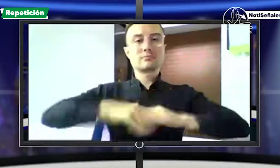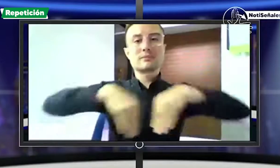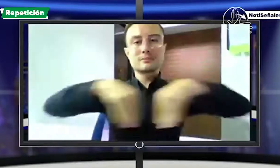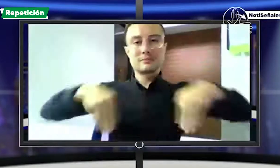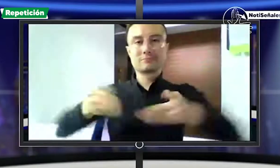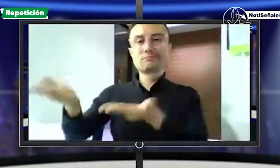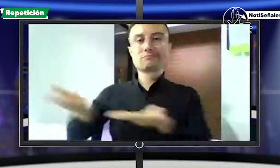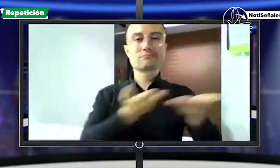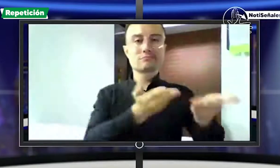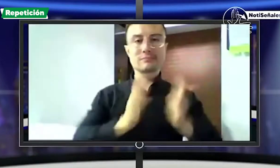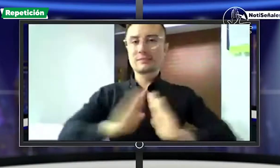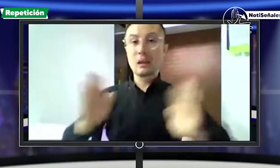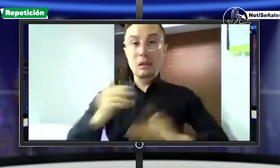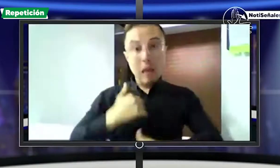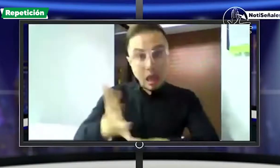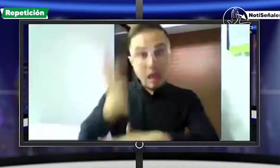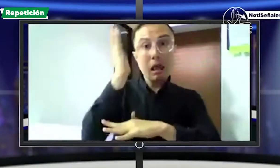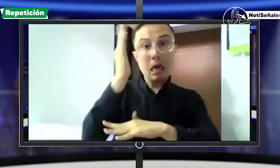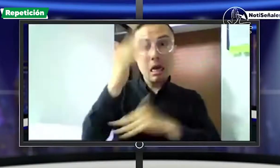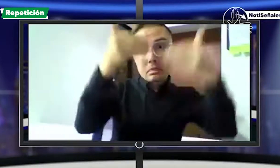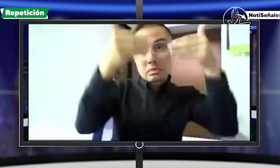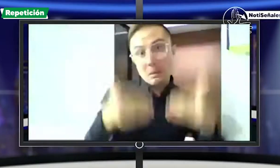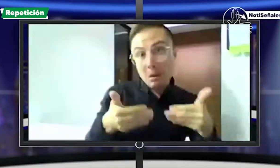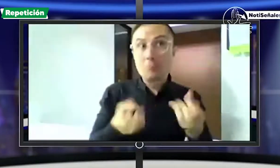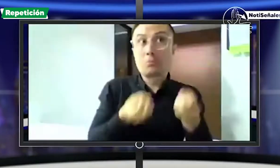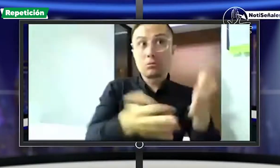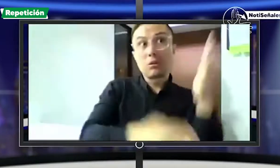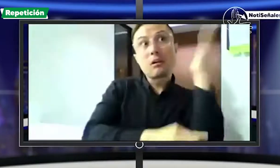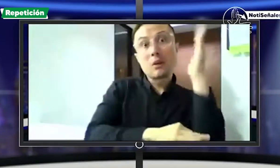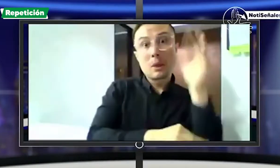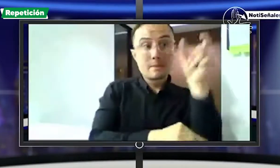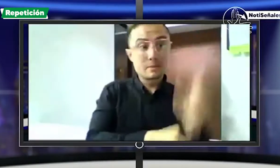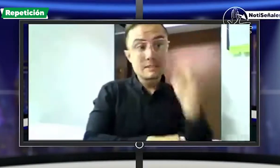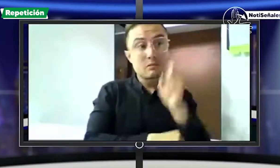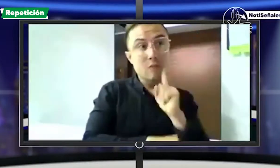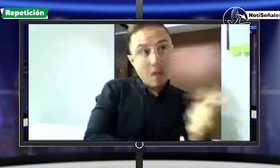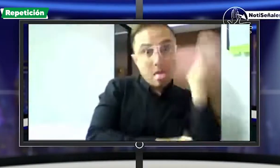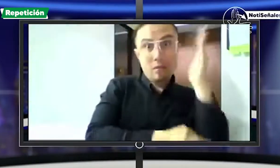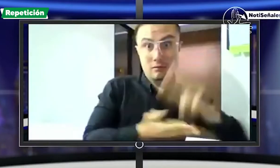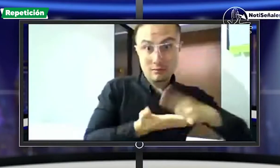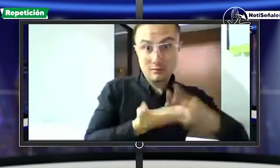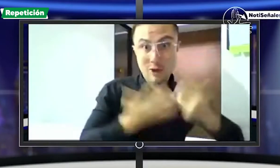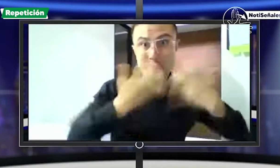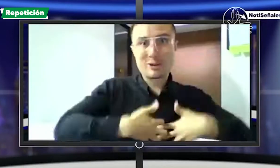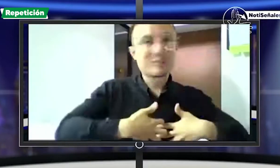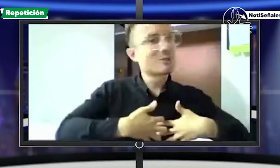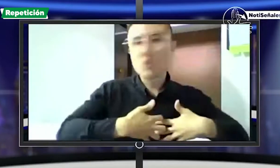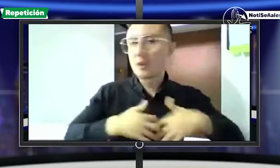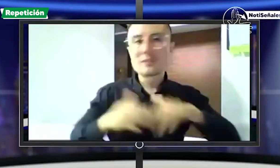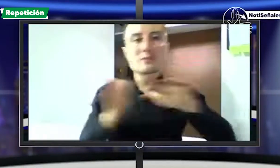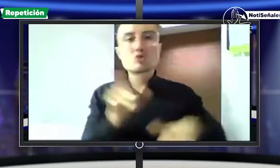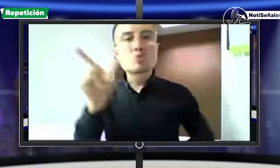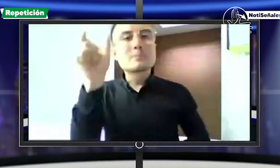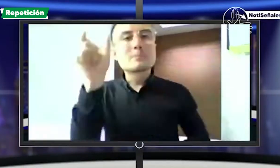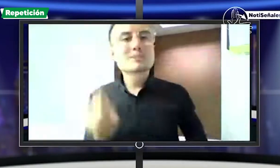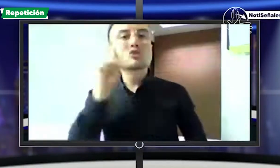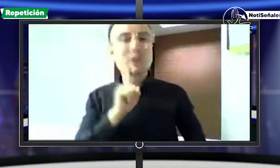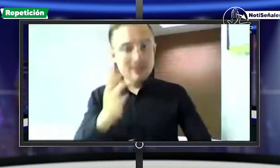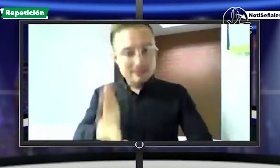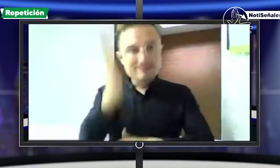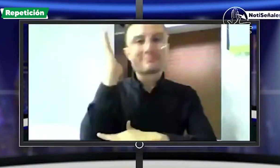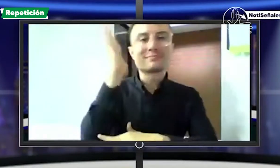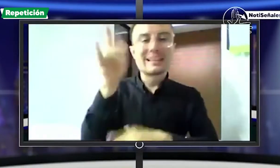discapacidad quien haga estos procesos de incidencia y que pueda ser una persona sorda quien haga esta incidencia que cuando se hable de este